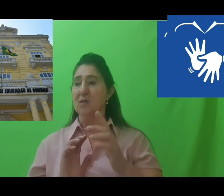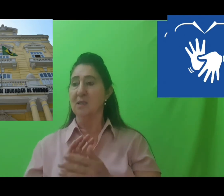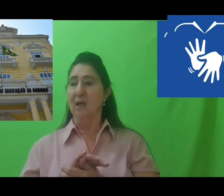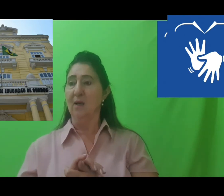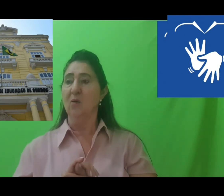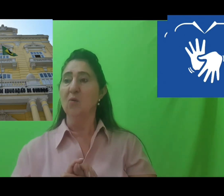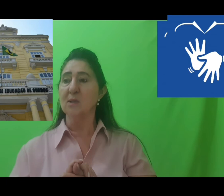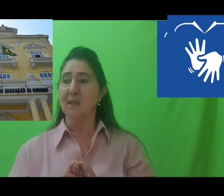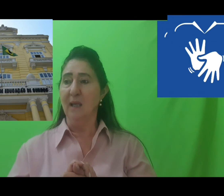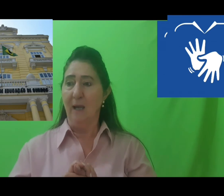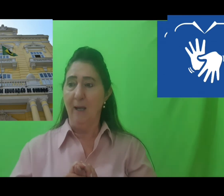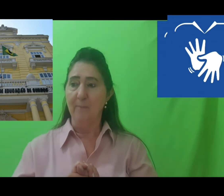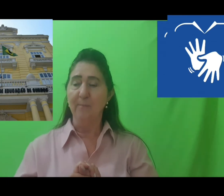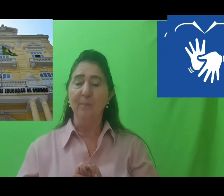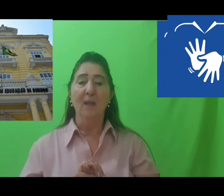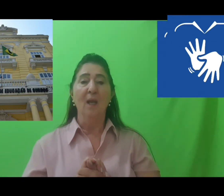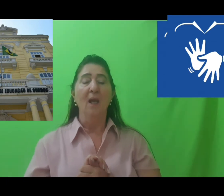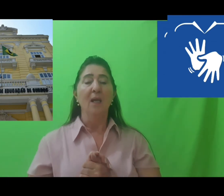você considerar. Em